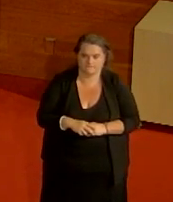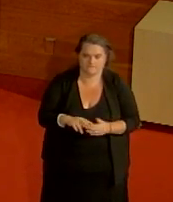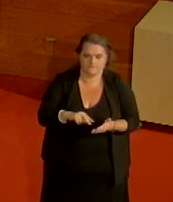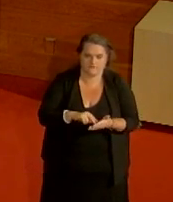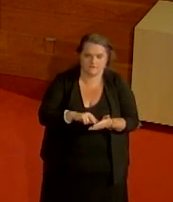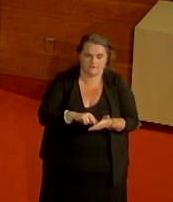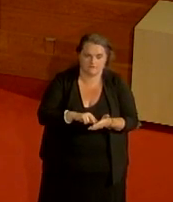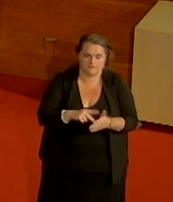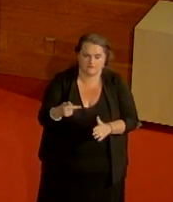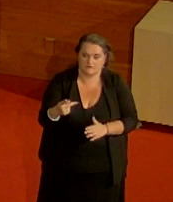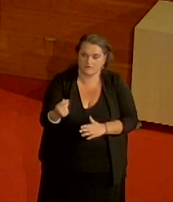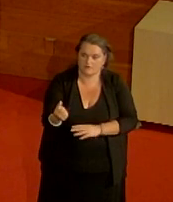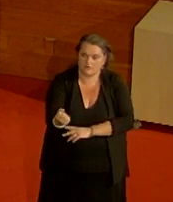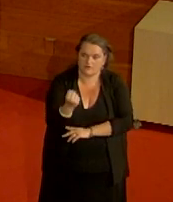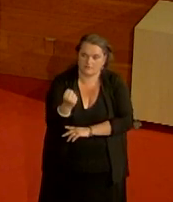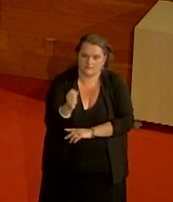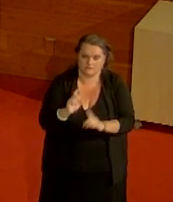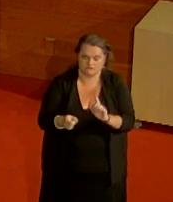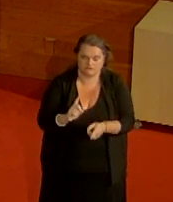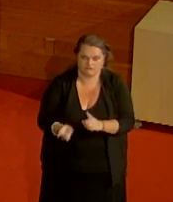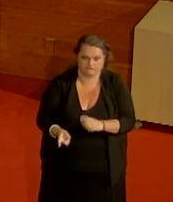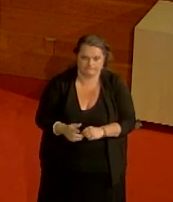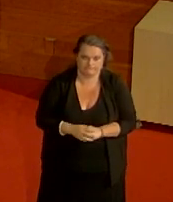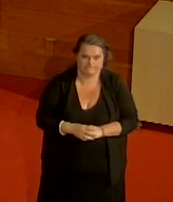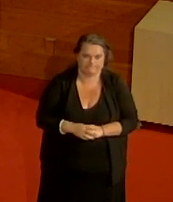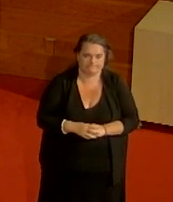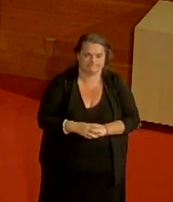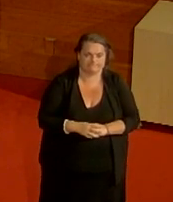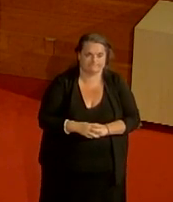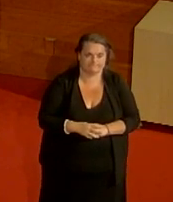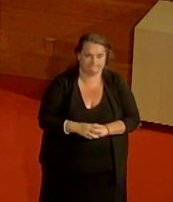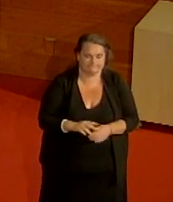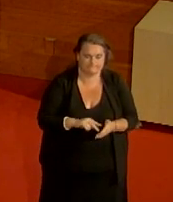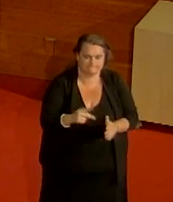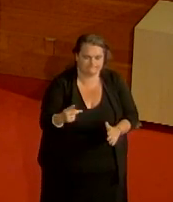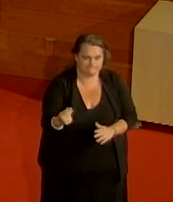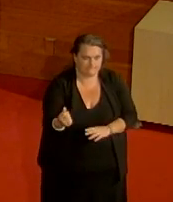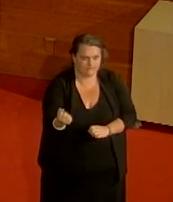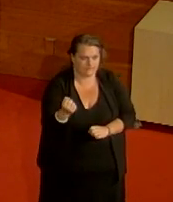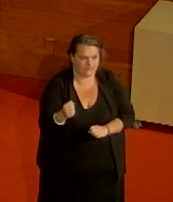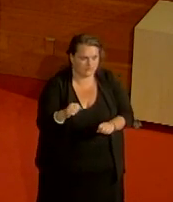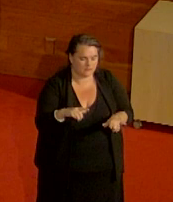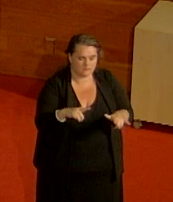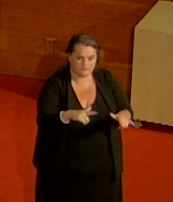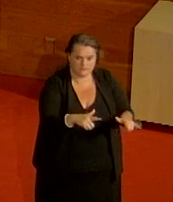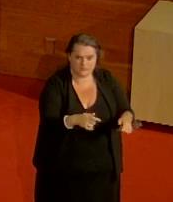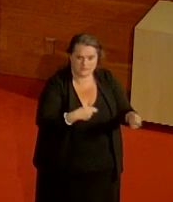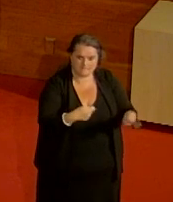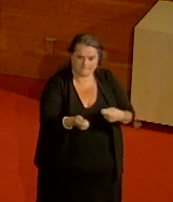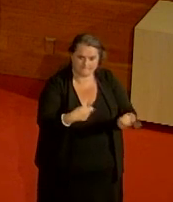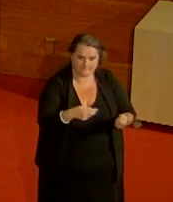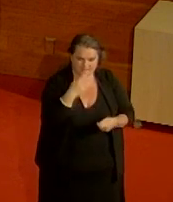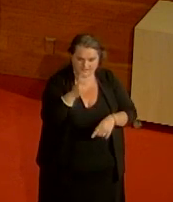el tecnocapitalismo me refiero a ese capitalismo movido por fuerzas capitalistas y por fuerzas mercantilistas